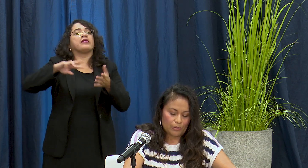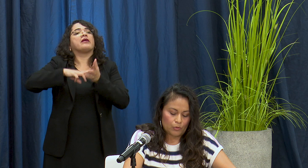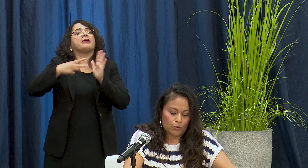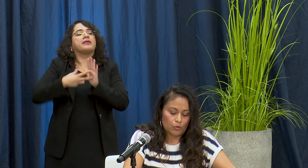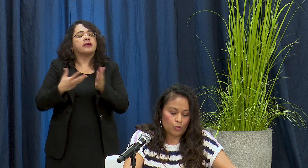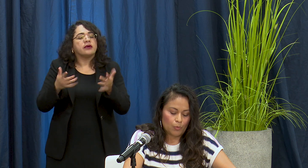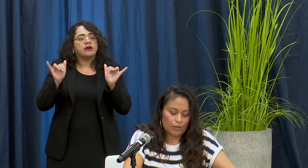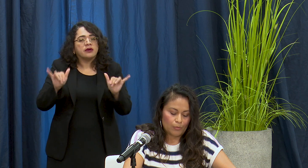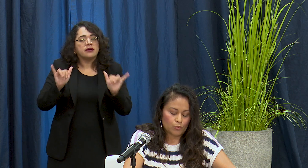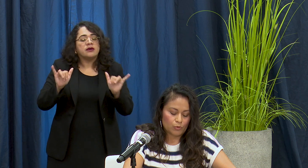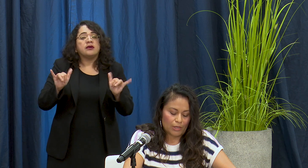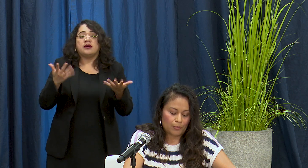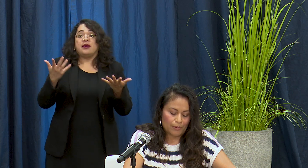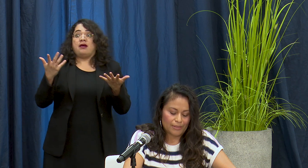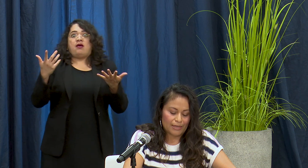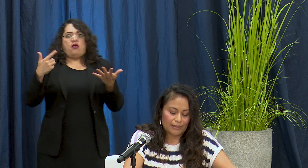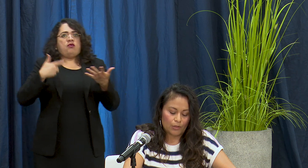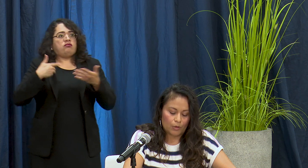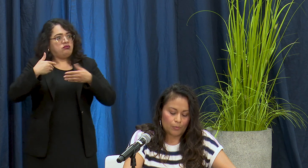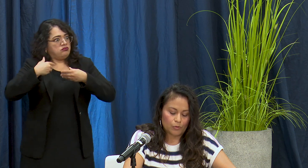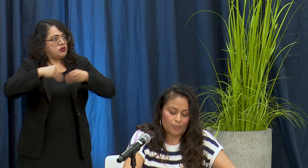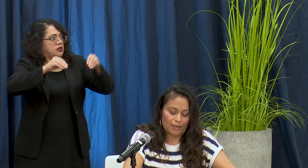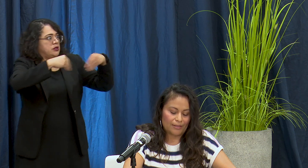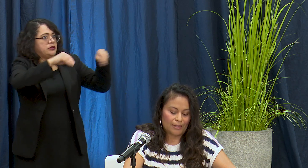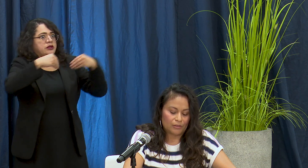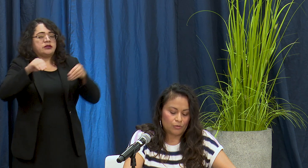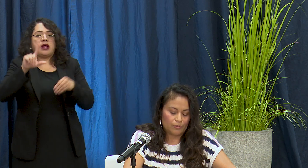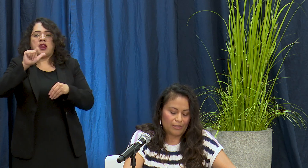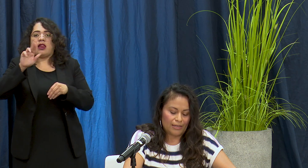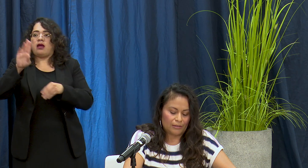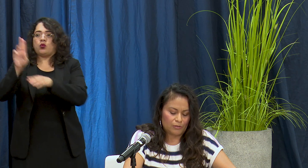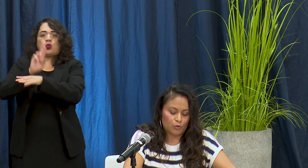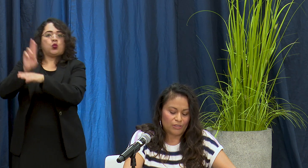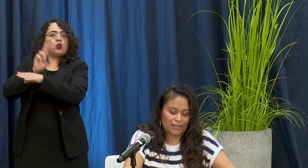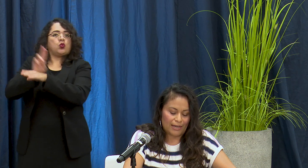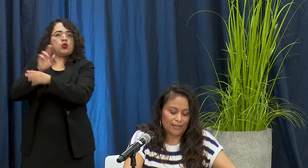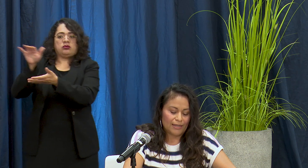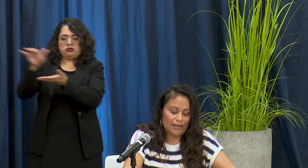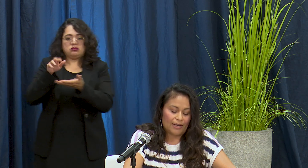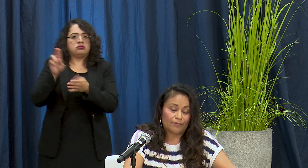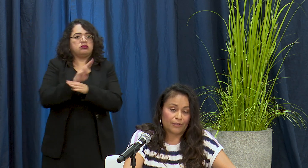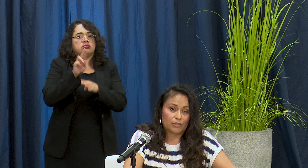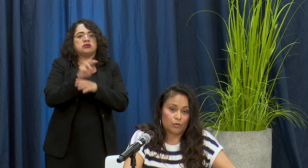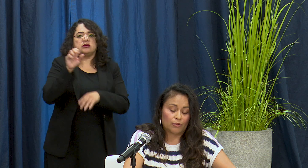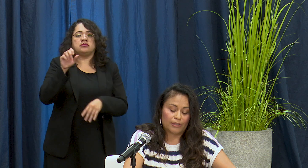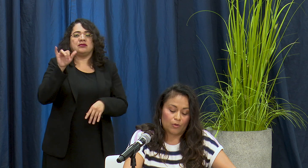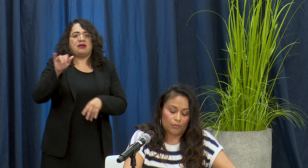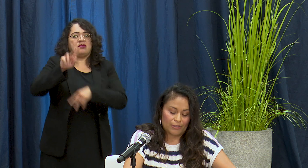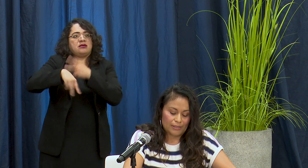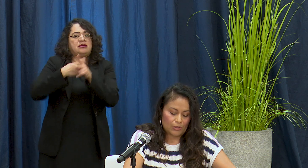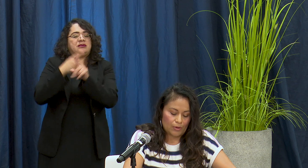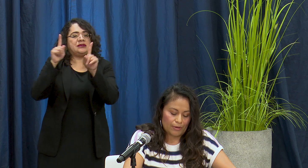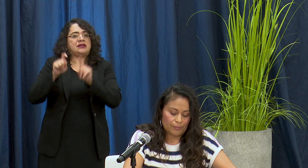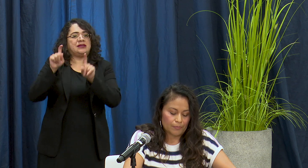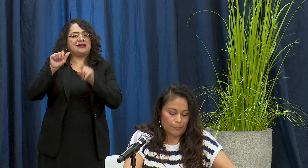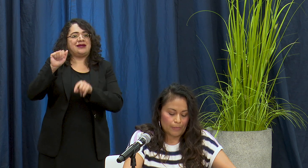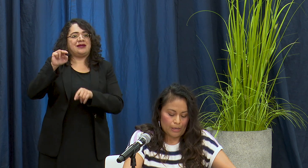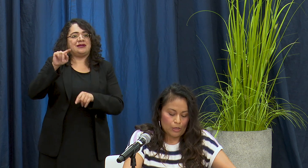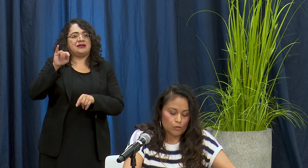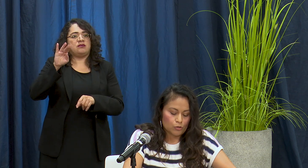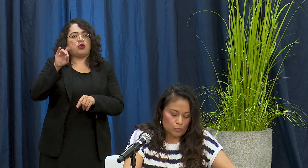este momento no podemos usar pruebas de anticuerpos para diagnosticar la infección de